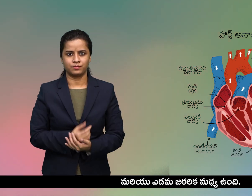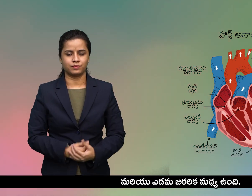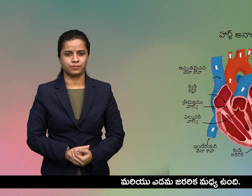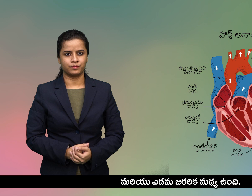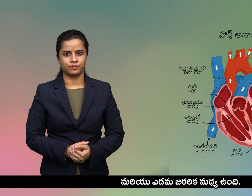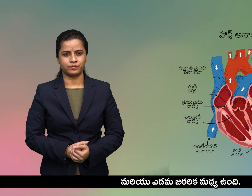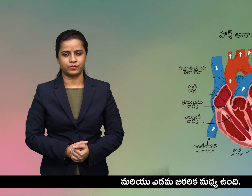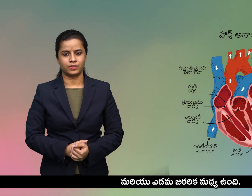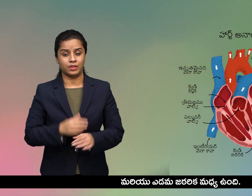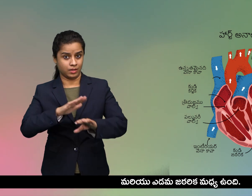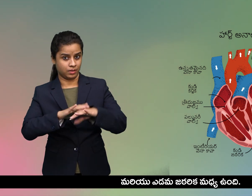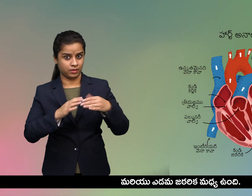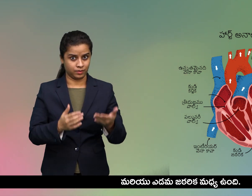ఉంది.